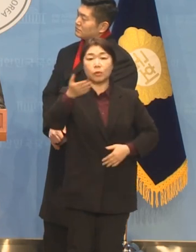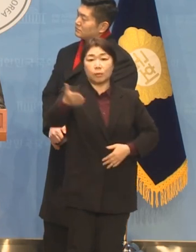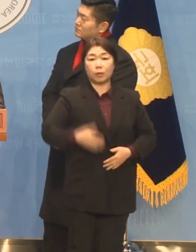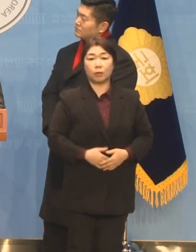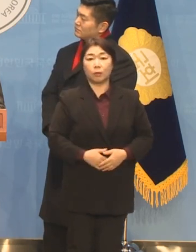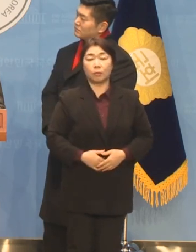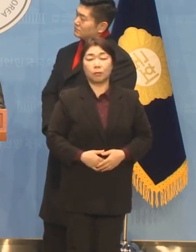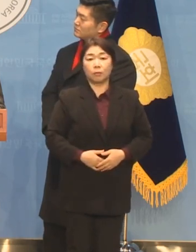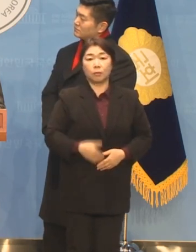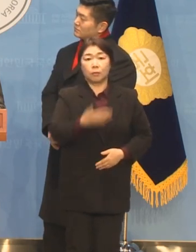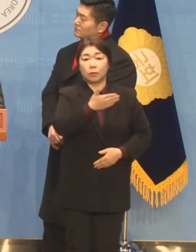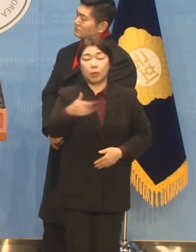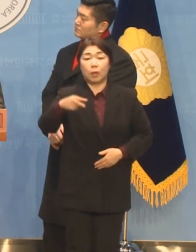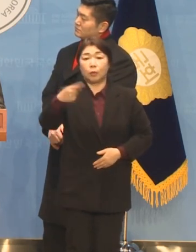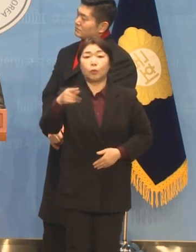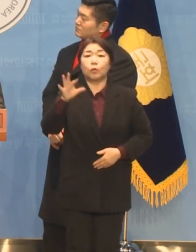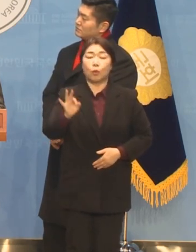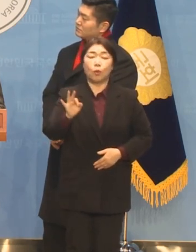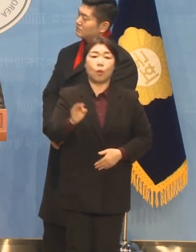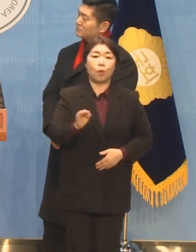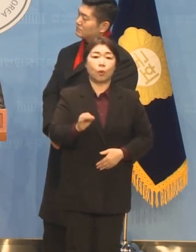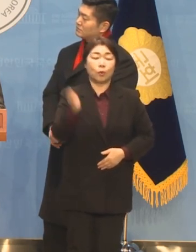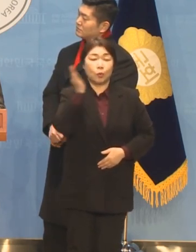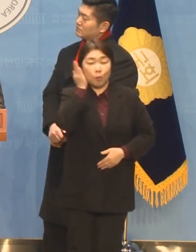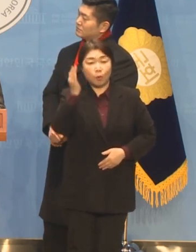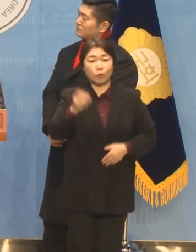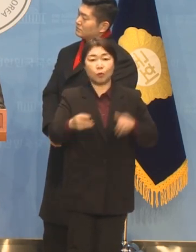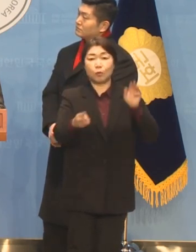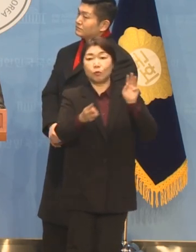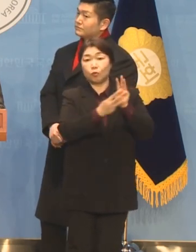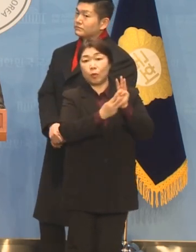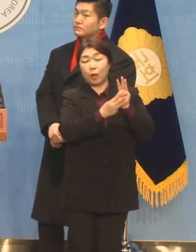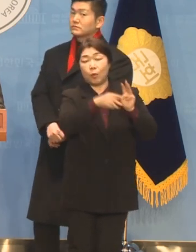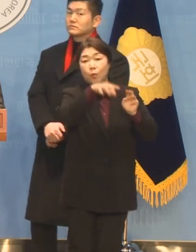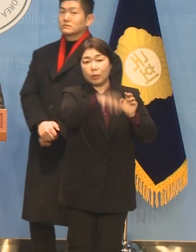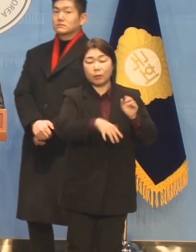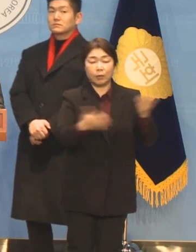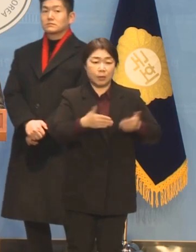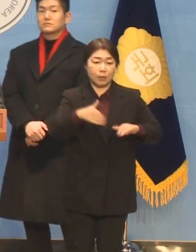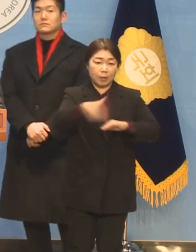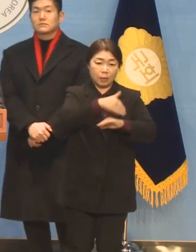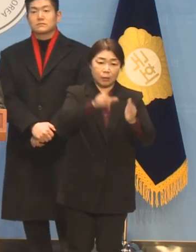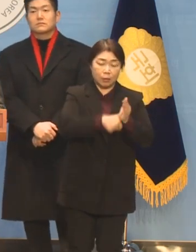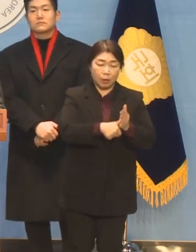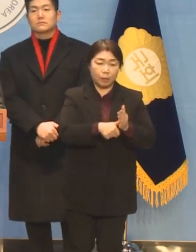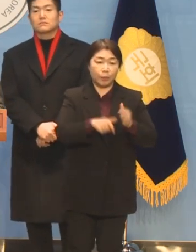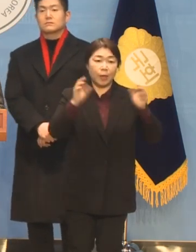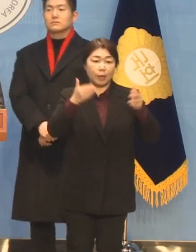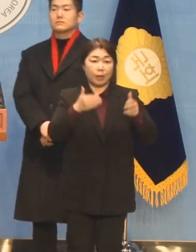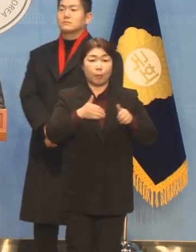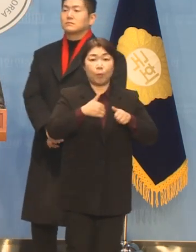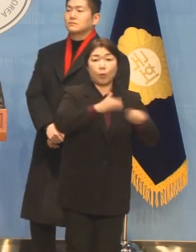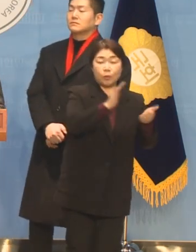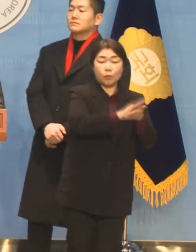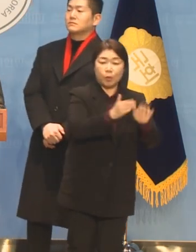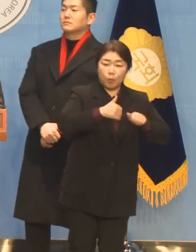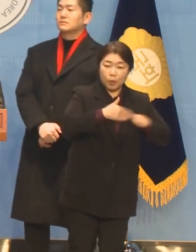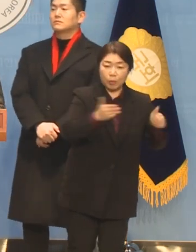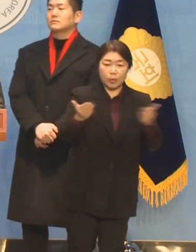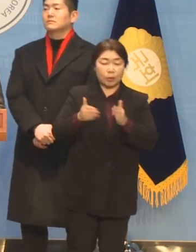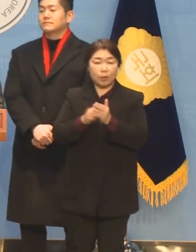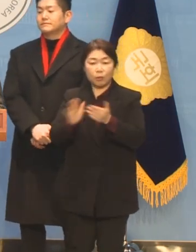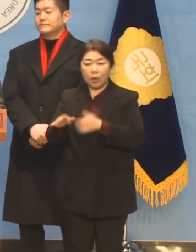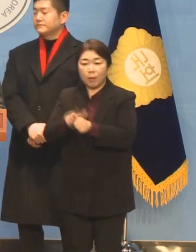강동, 도봉, 중랑에서 직장을 다니면서 출근 전 아이를 등원시키고 퇴근 후 마트에서